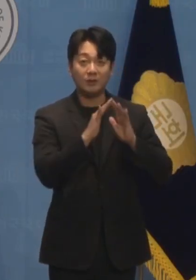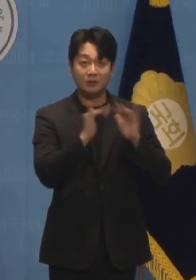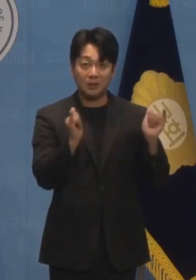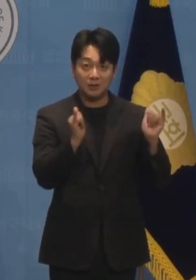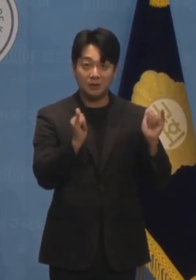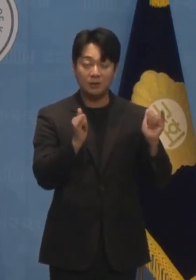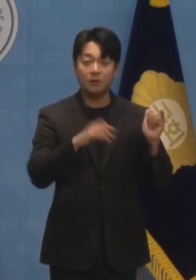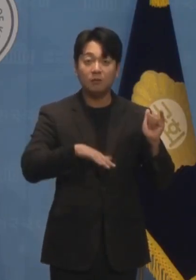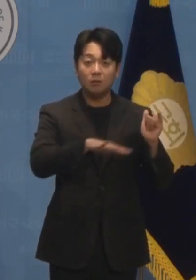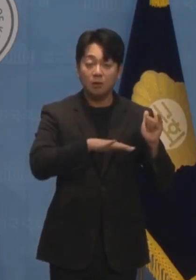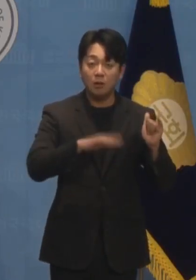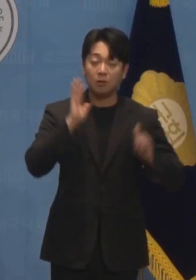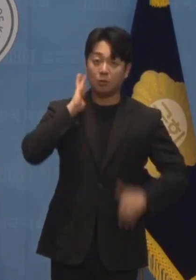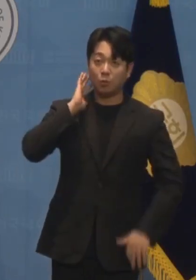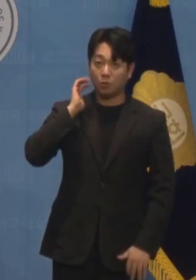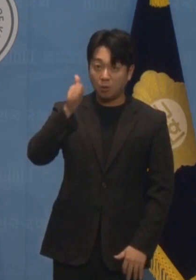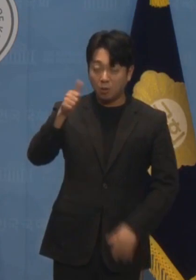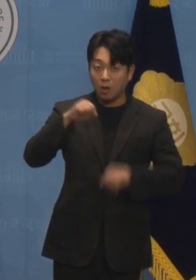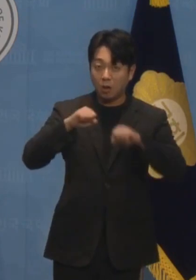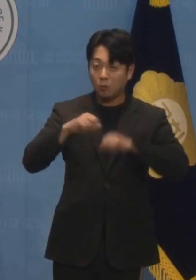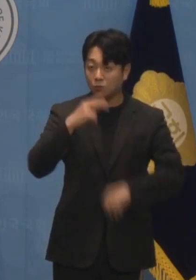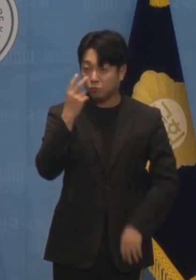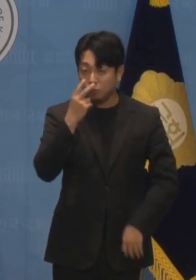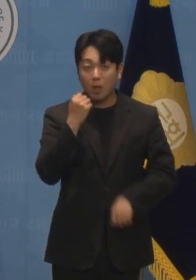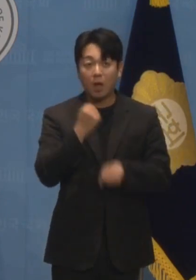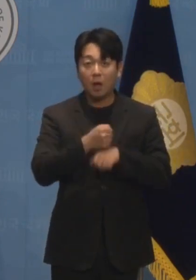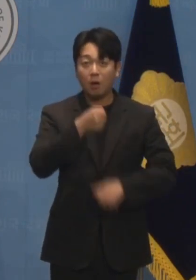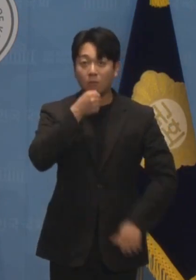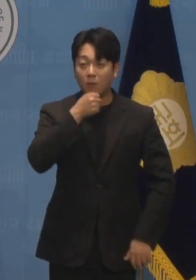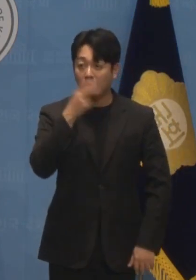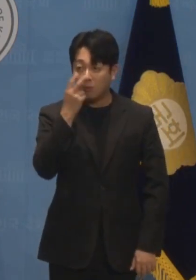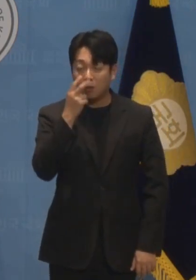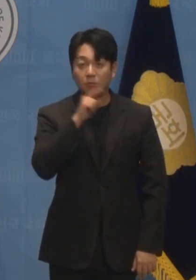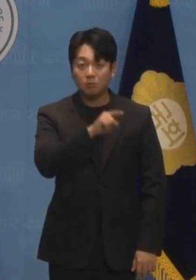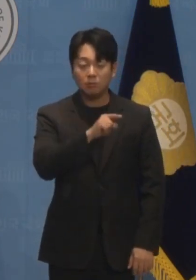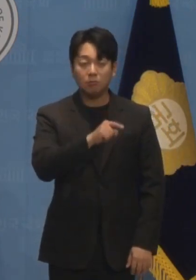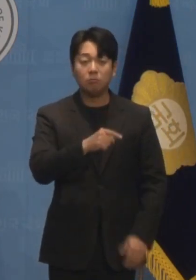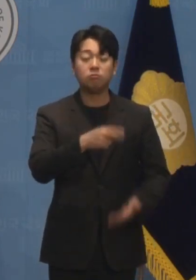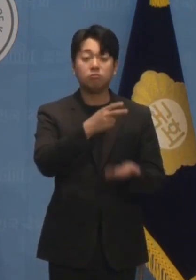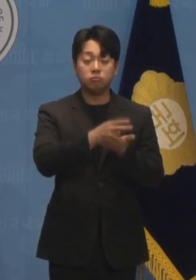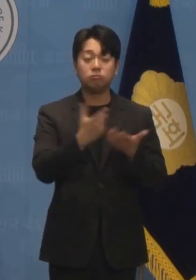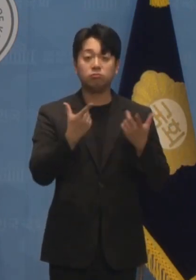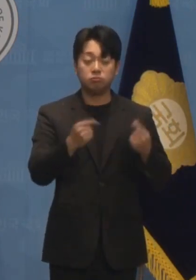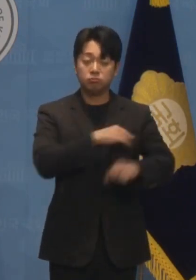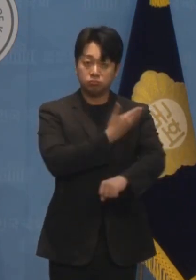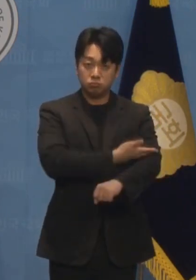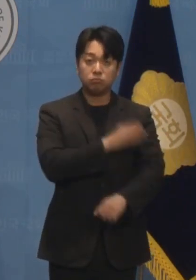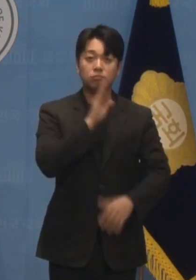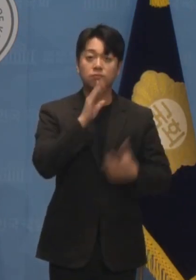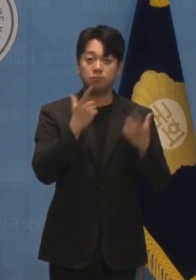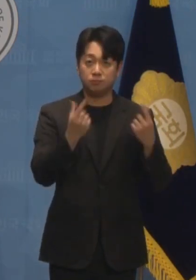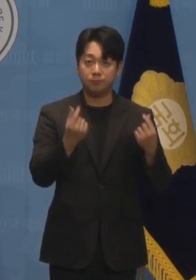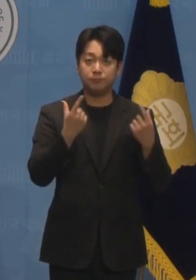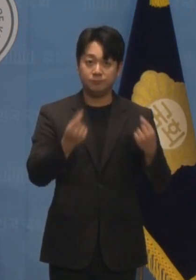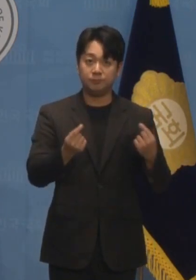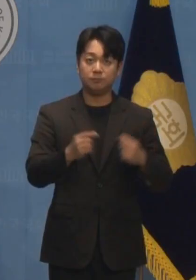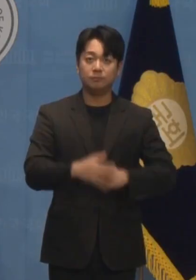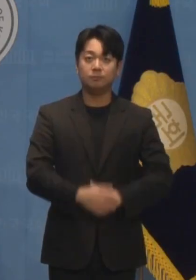것은 지극히 당연한 언론의 역할입니다. 대통령 경호실은